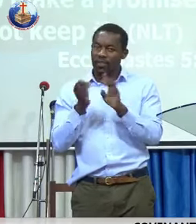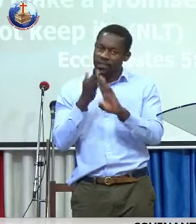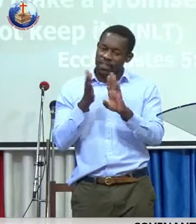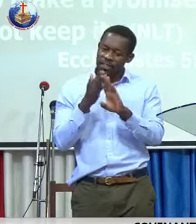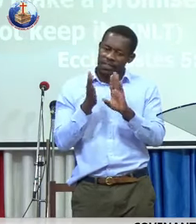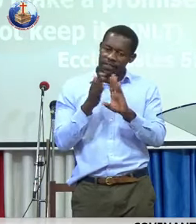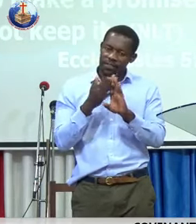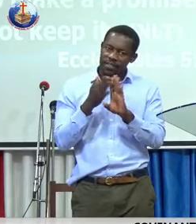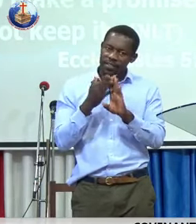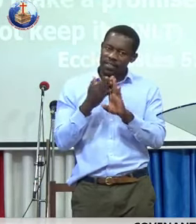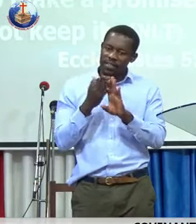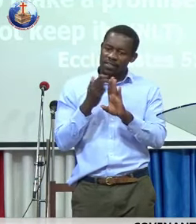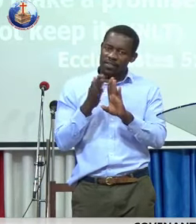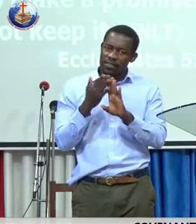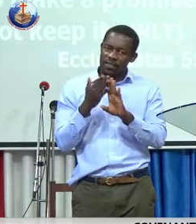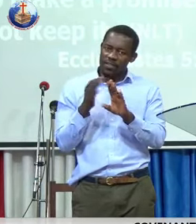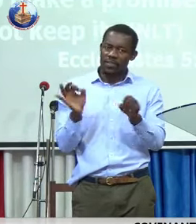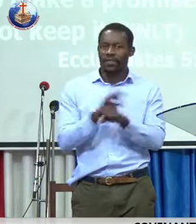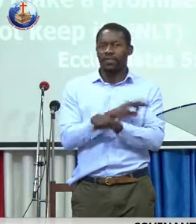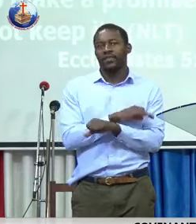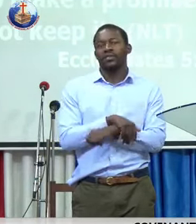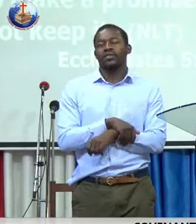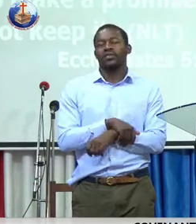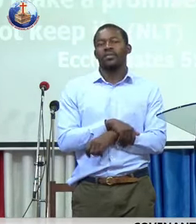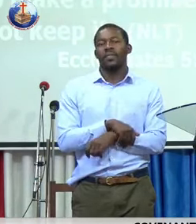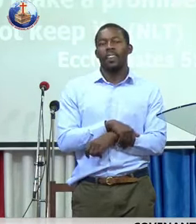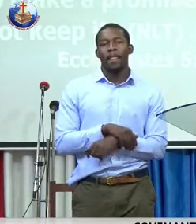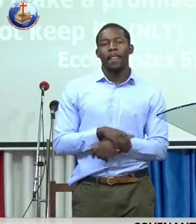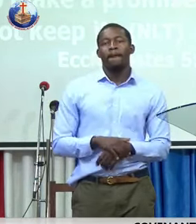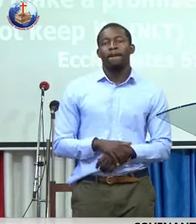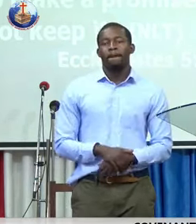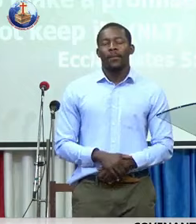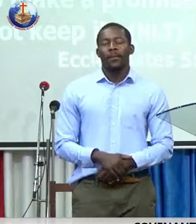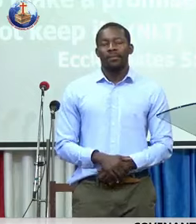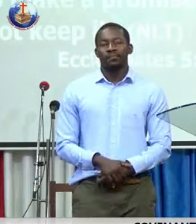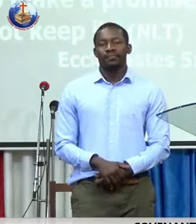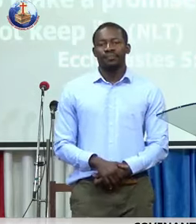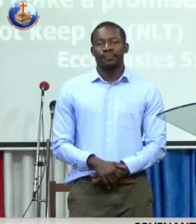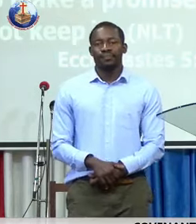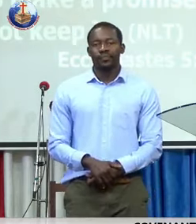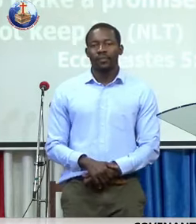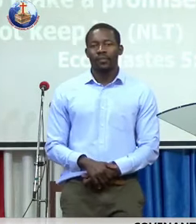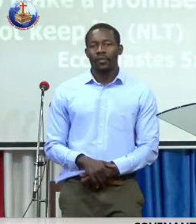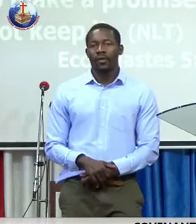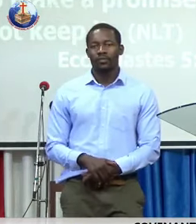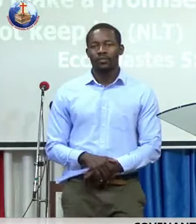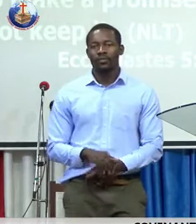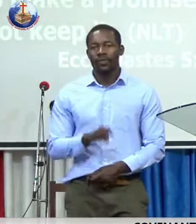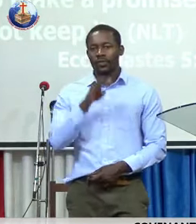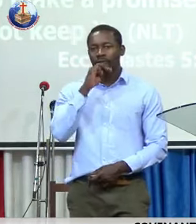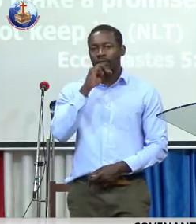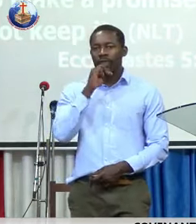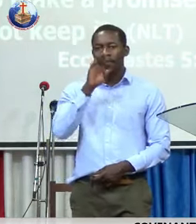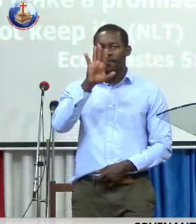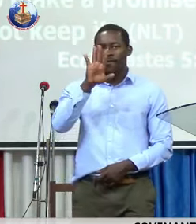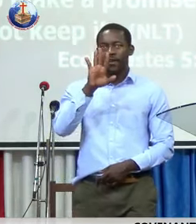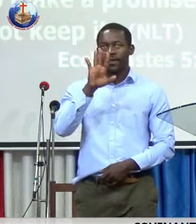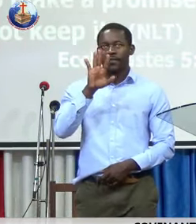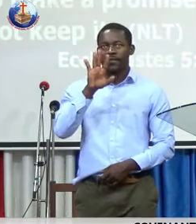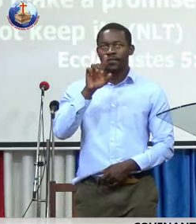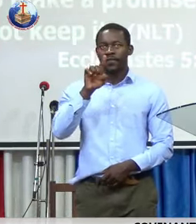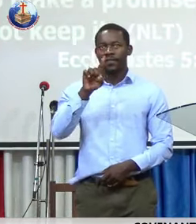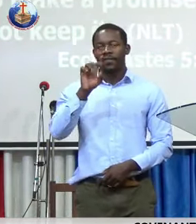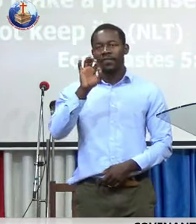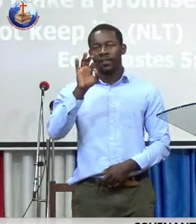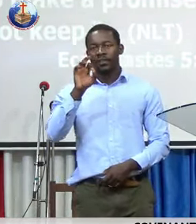hatuwezi tukatimiza, na tukiweka hizo nadhiri basi tunafaa kuwa wepesi wa haraka kuzitimiza. We are told in Matthew 5:37 to let our yes be yes and